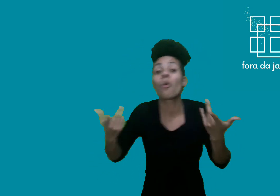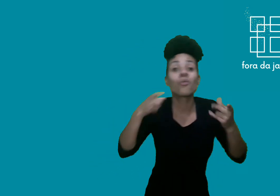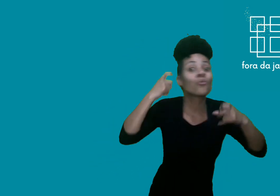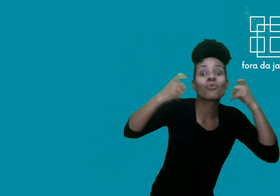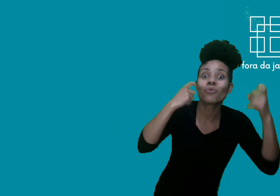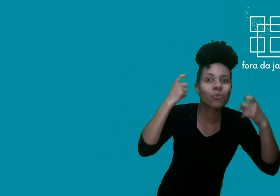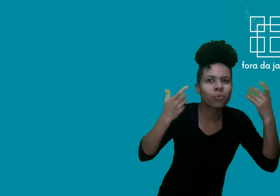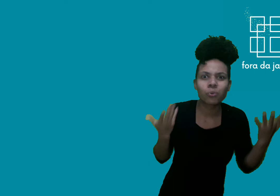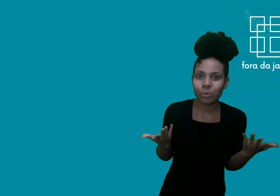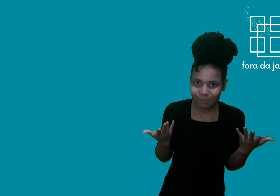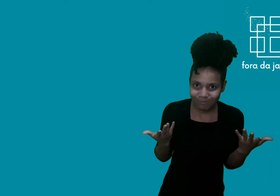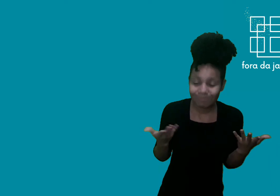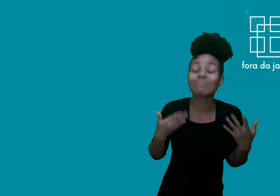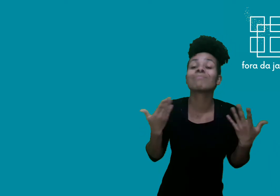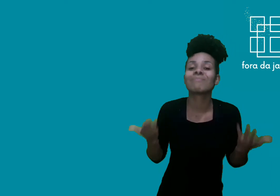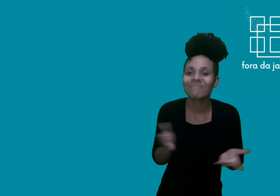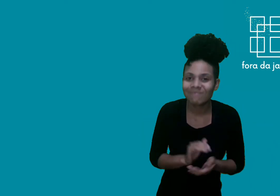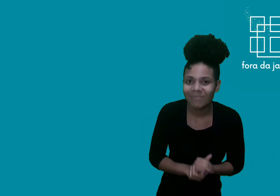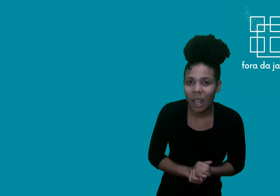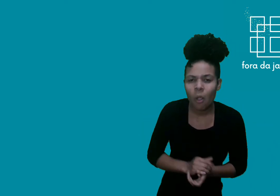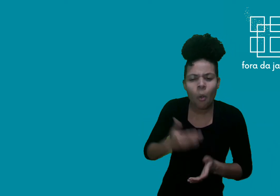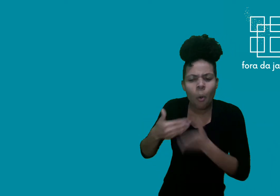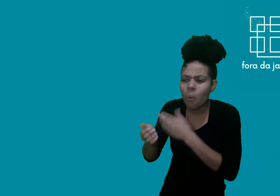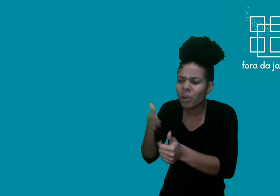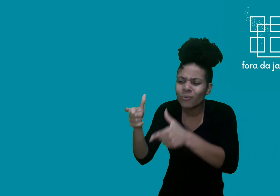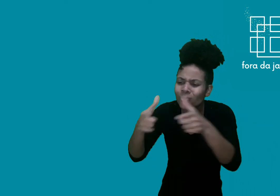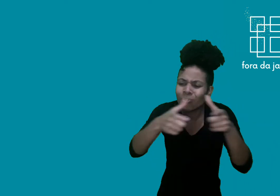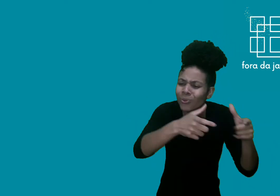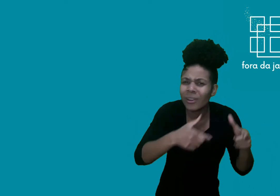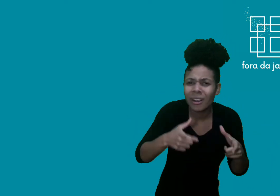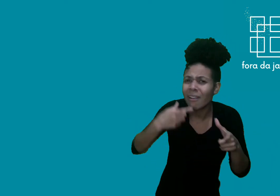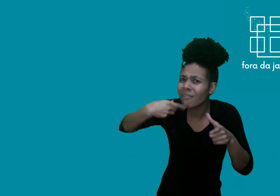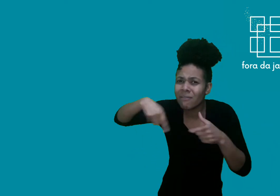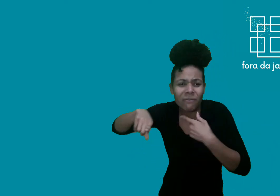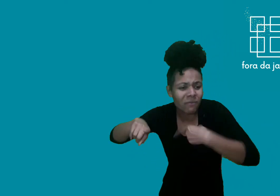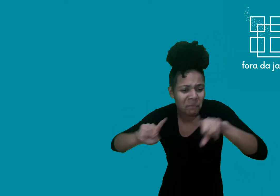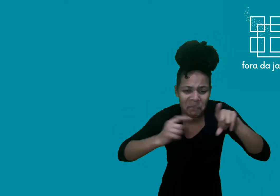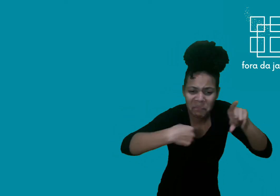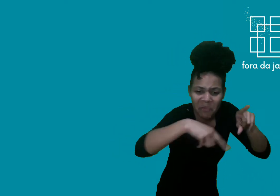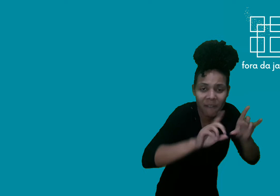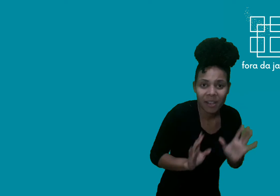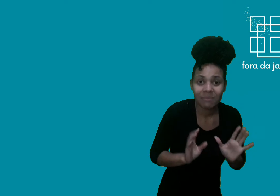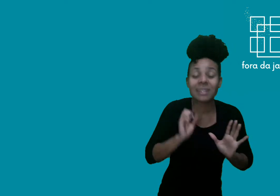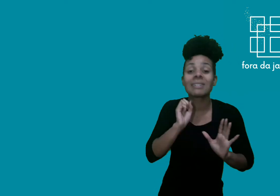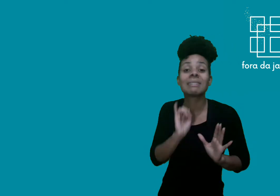nosso lugar é dentro de nós. Isso é confortante ou é desesperador, né? Onde quer que a